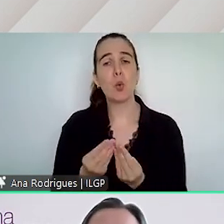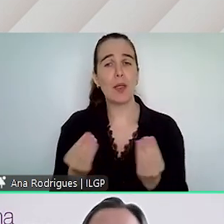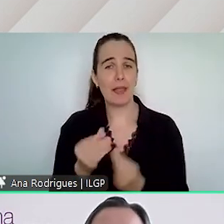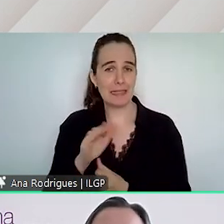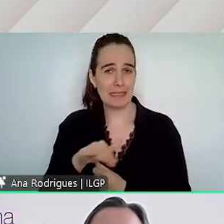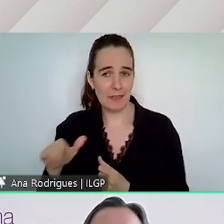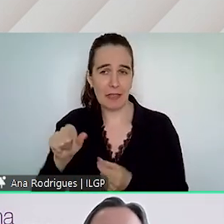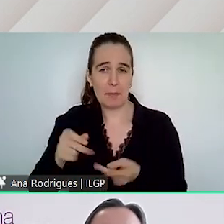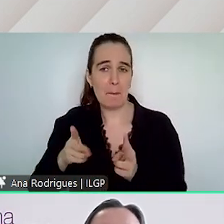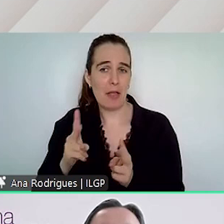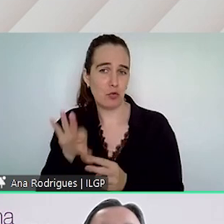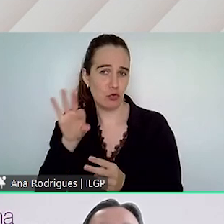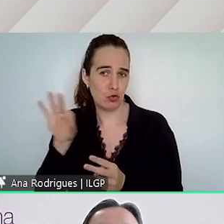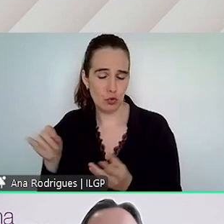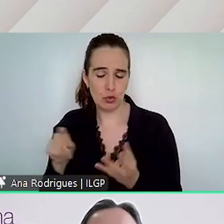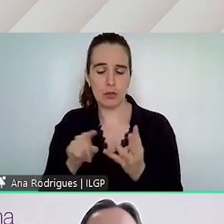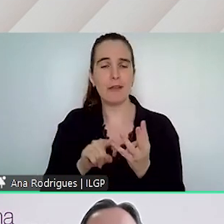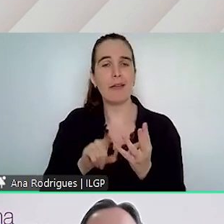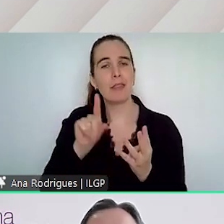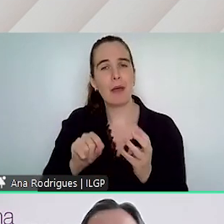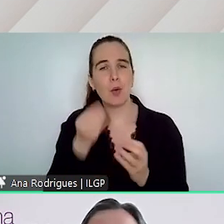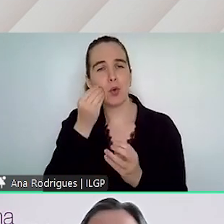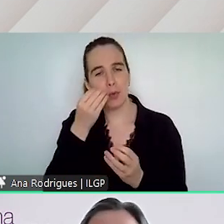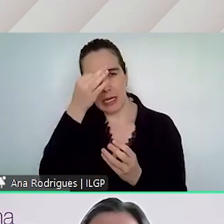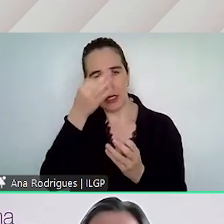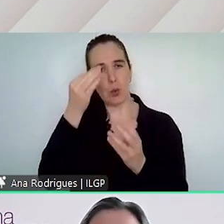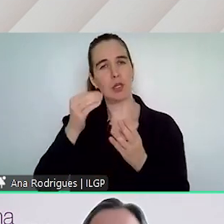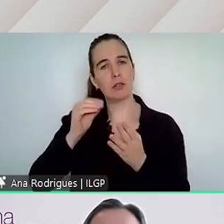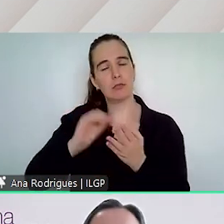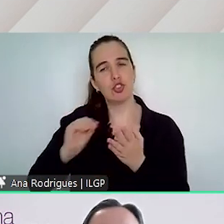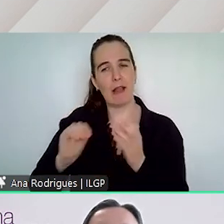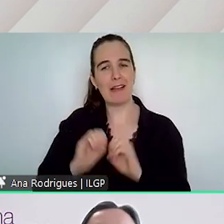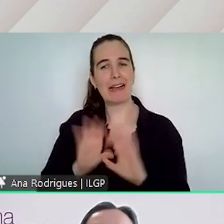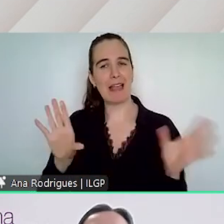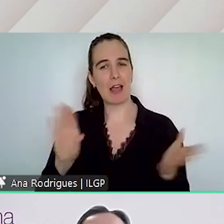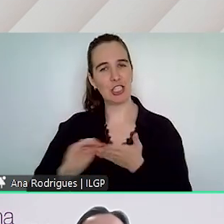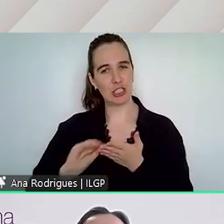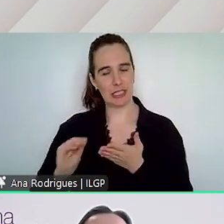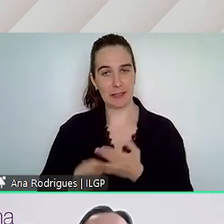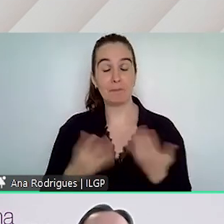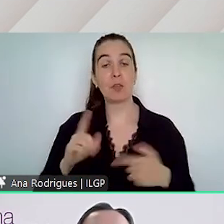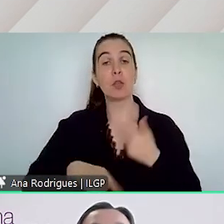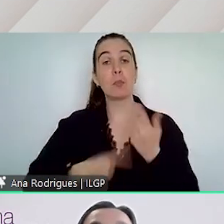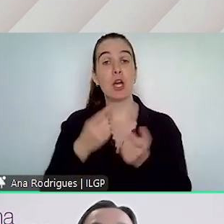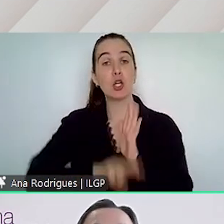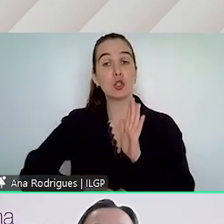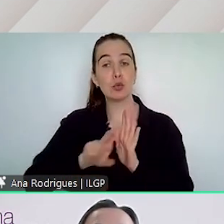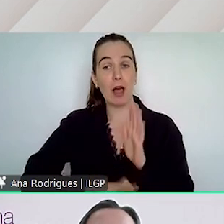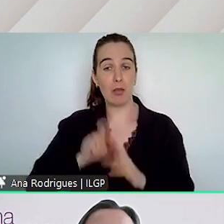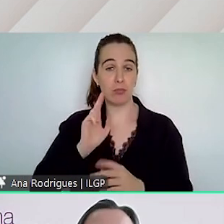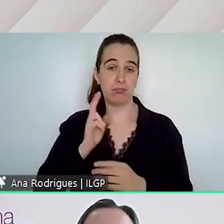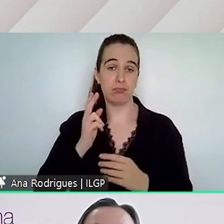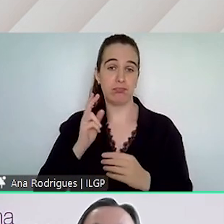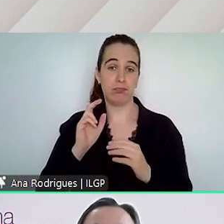e metodológica e a clareza e rigor na redação. O resultado final será divulgado no último trimestre